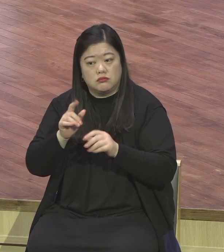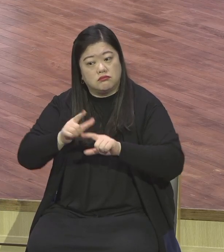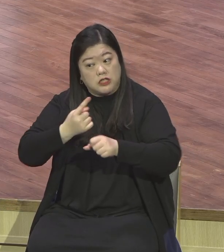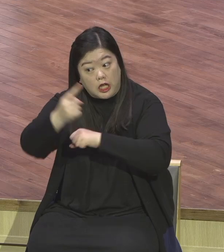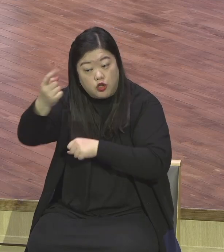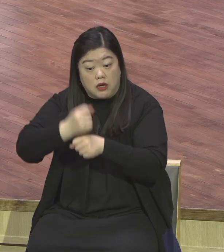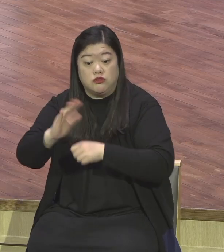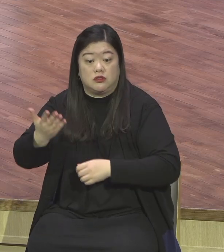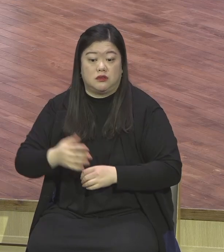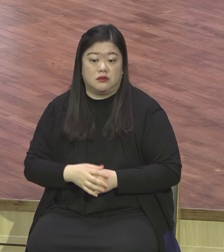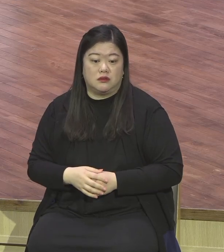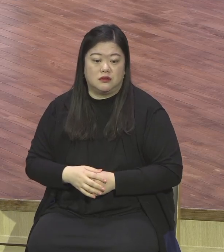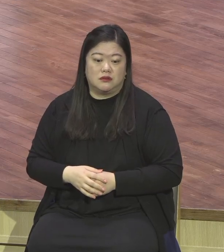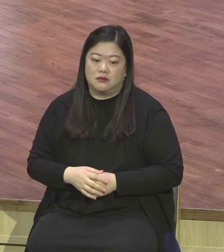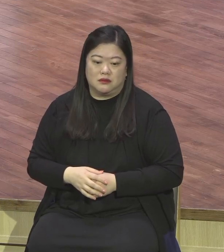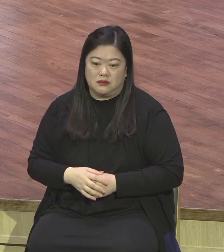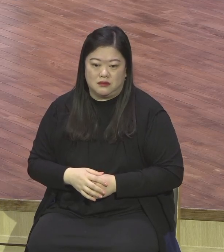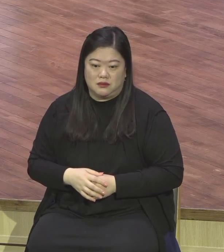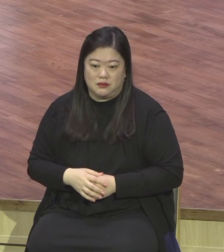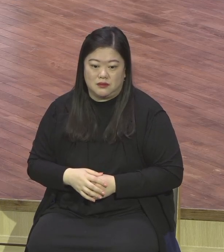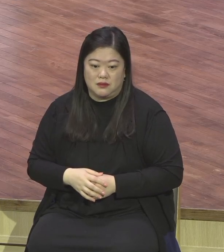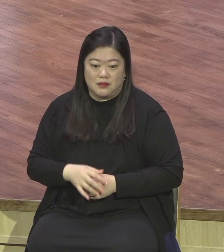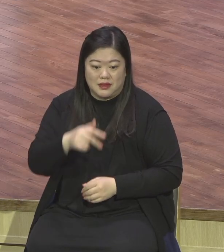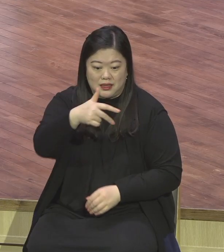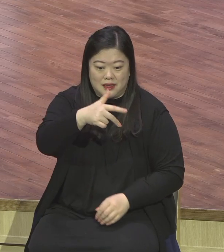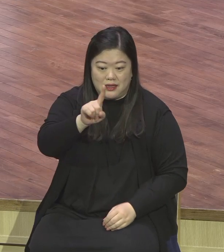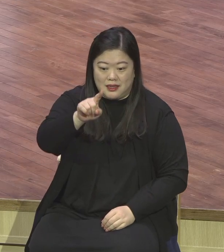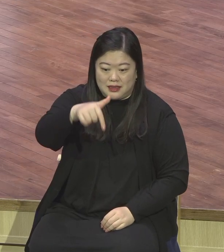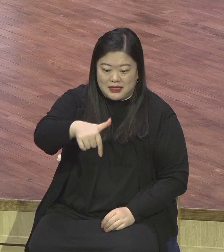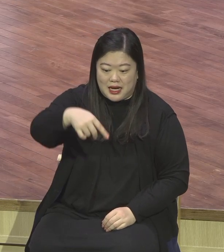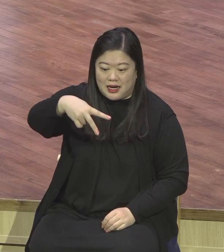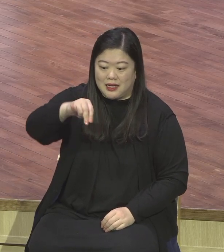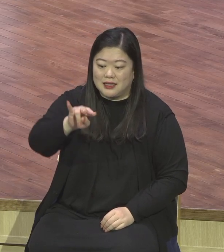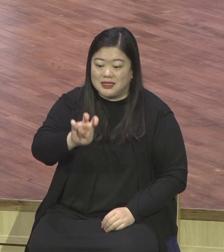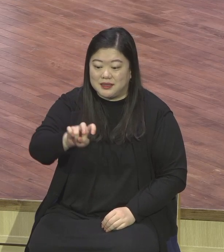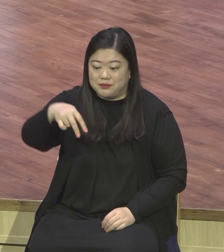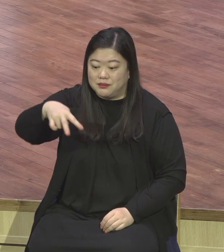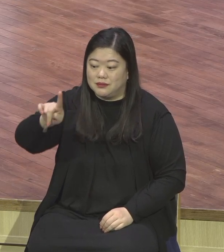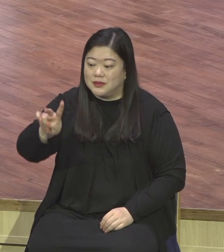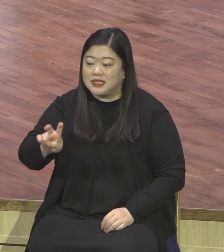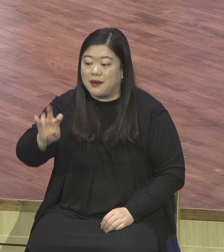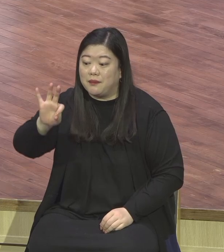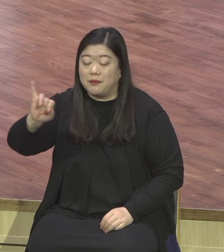작심 3일이 아니라 작심 1일도 아니고 작심 1시간도 안 돼